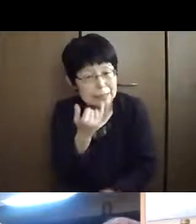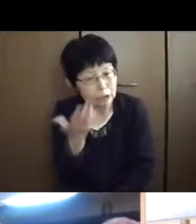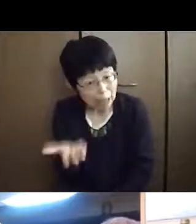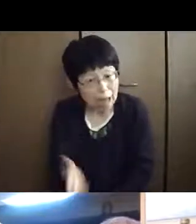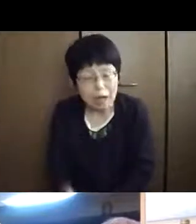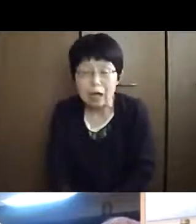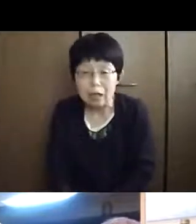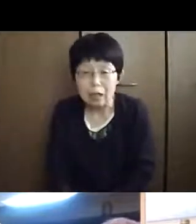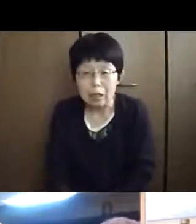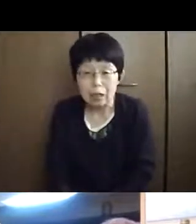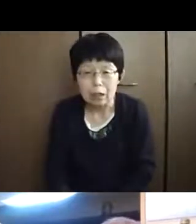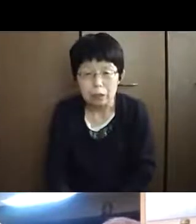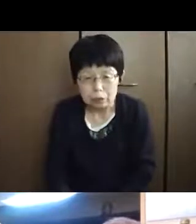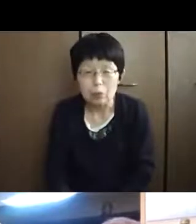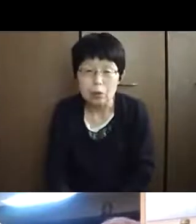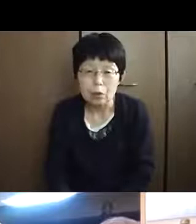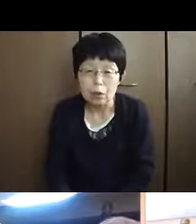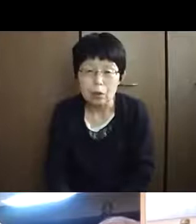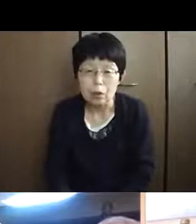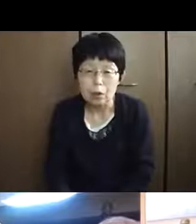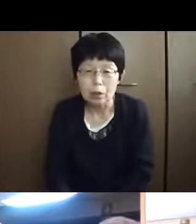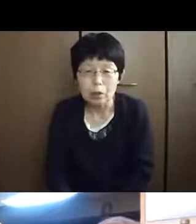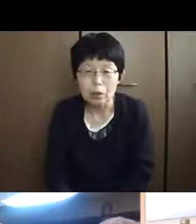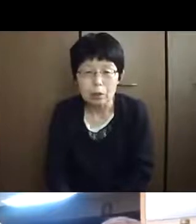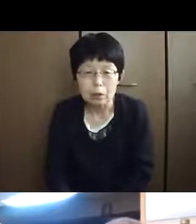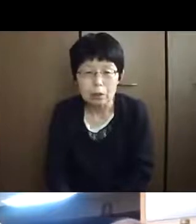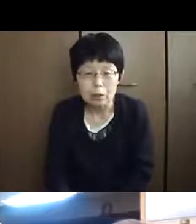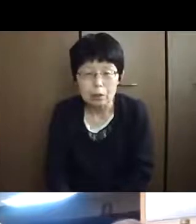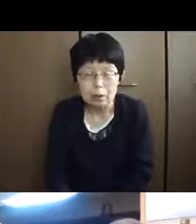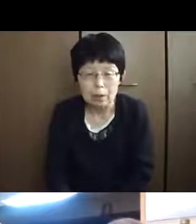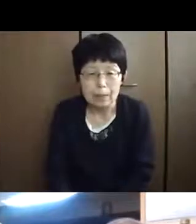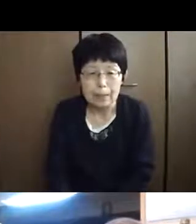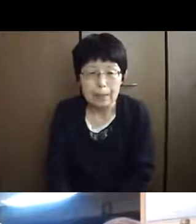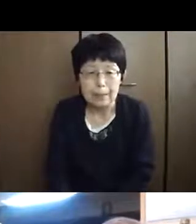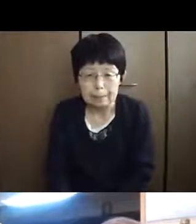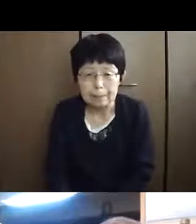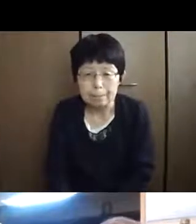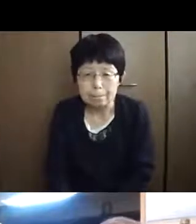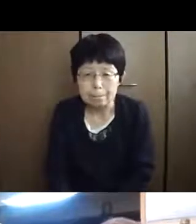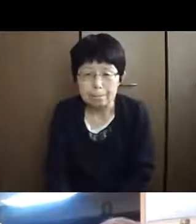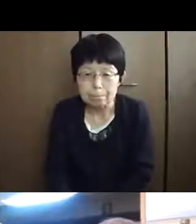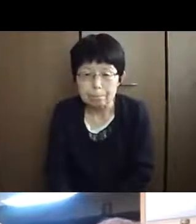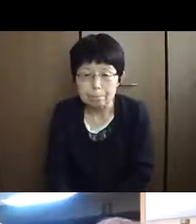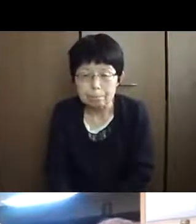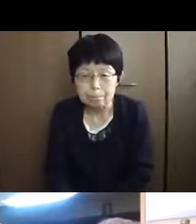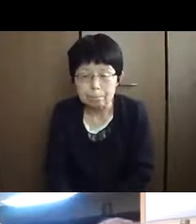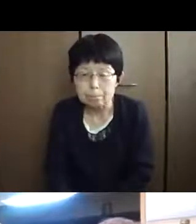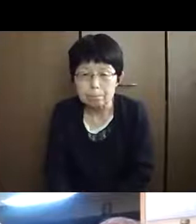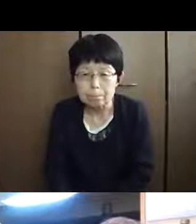うん、 ちょっと多分、 もう全然使ってないから。 そうなんですよね、 はい、 ちょっとこれがあ